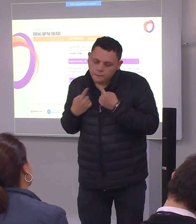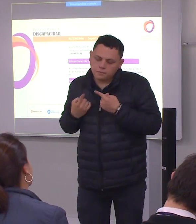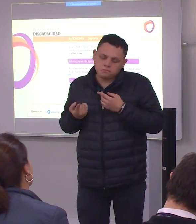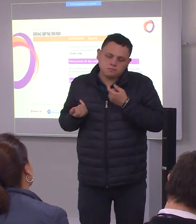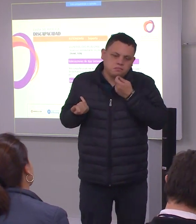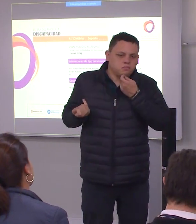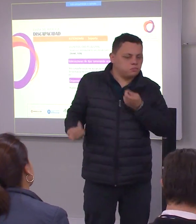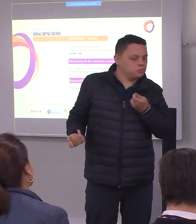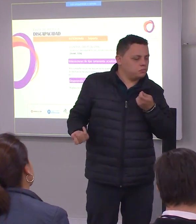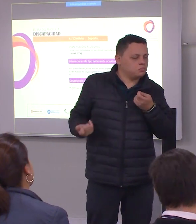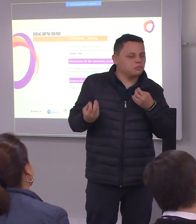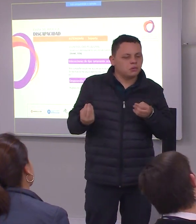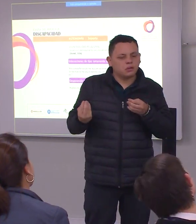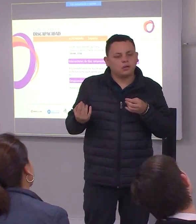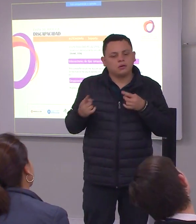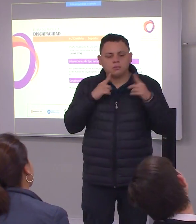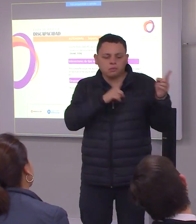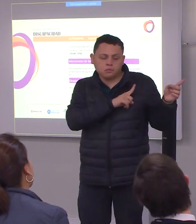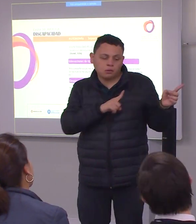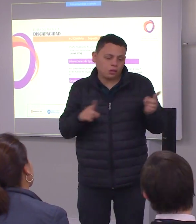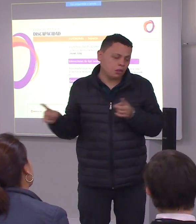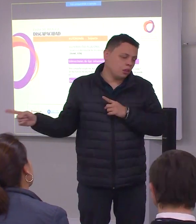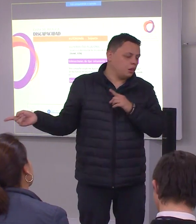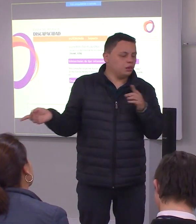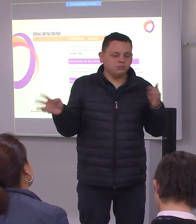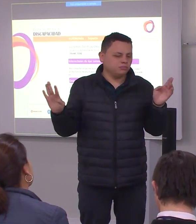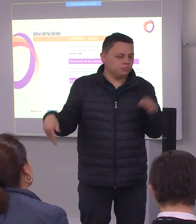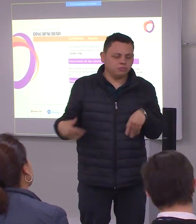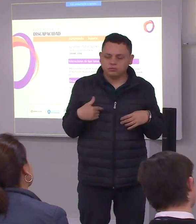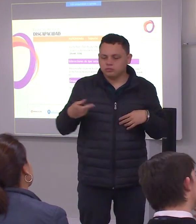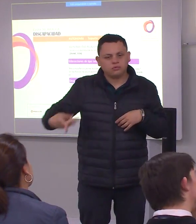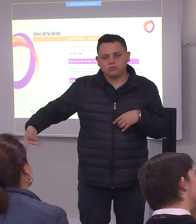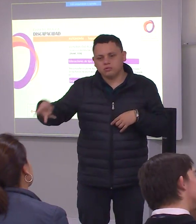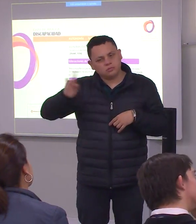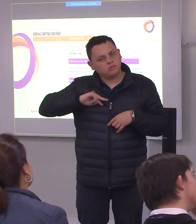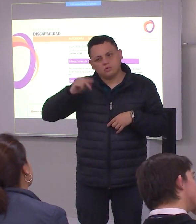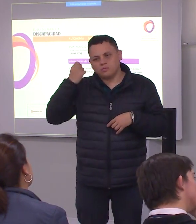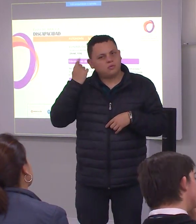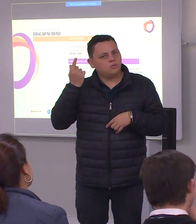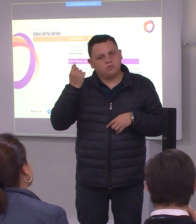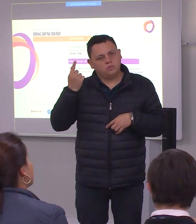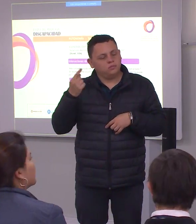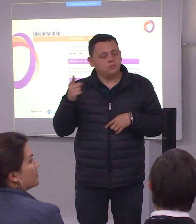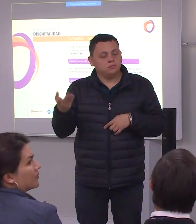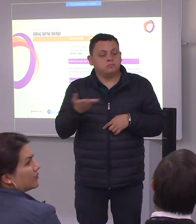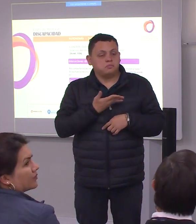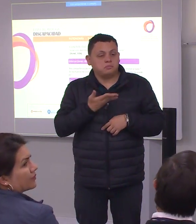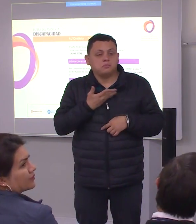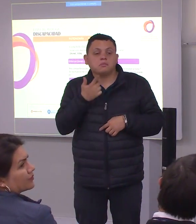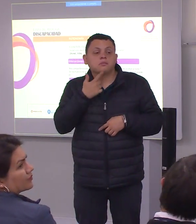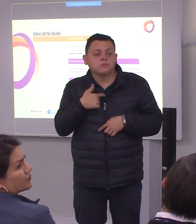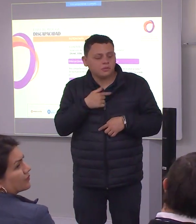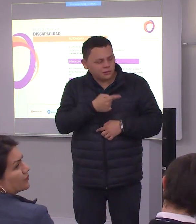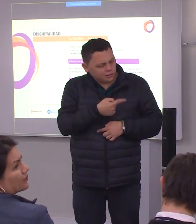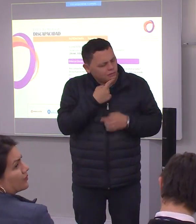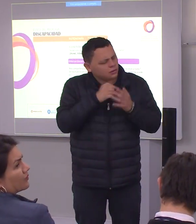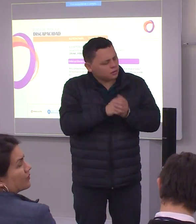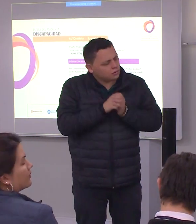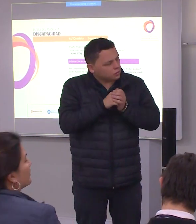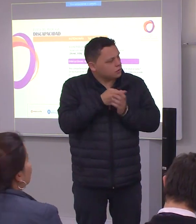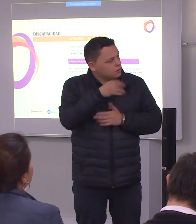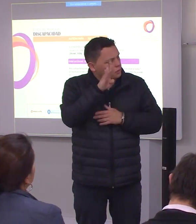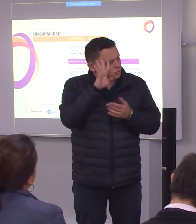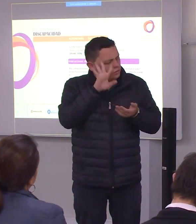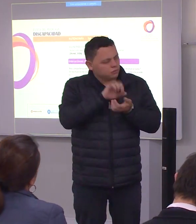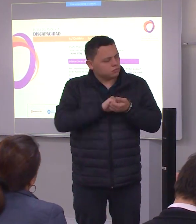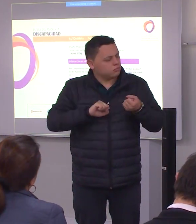para evitar discursos la verdad siento que no me comprenden mi madre dice pídale a Dios que eso se